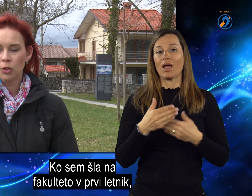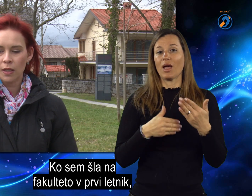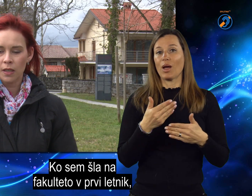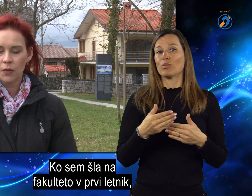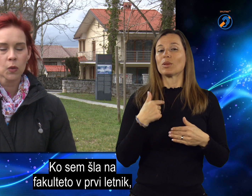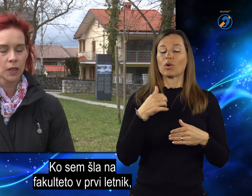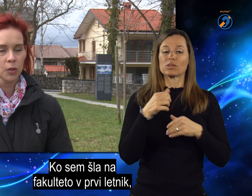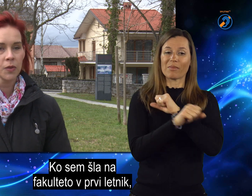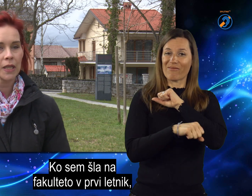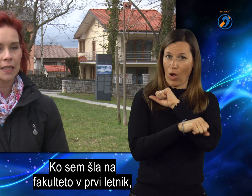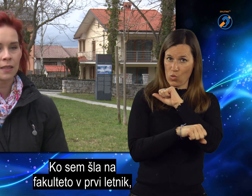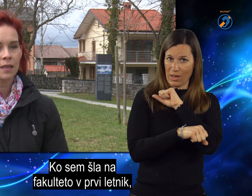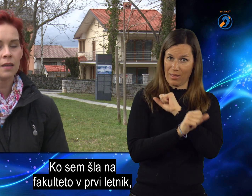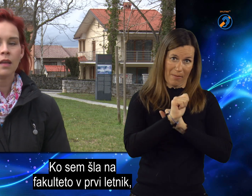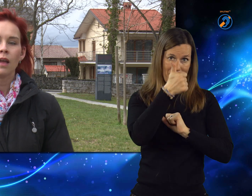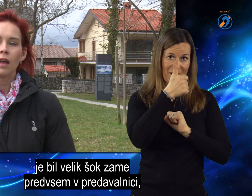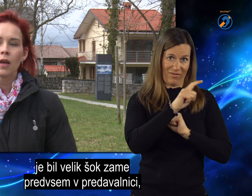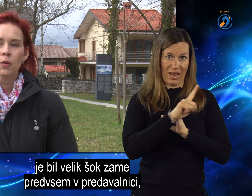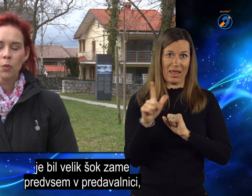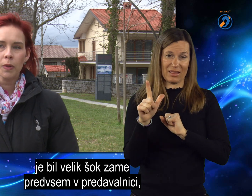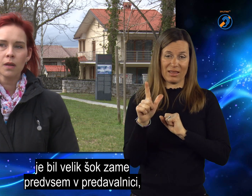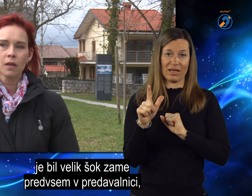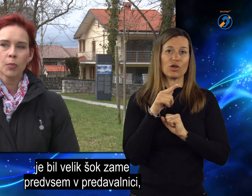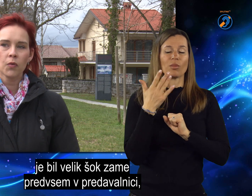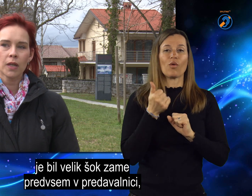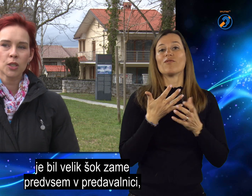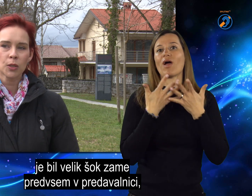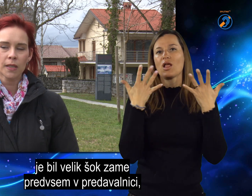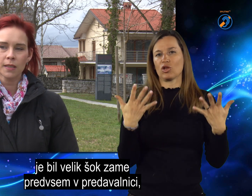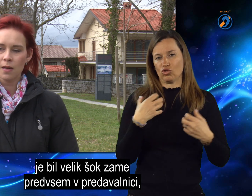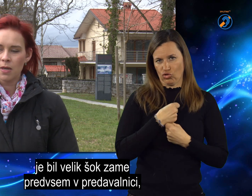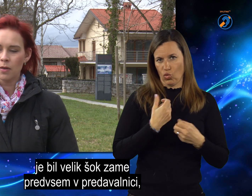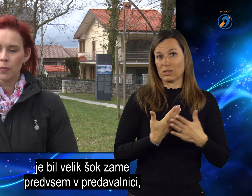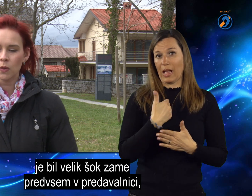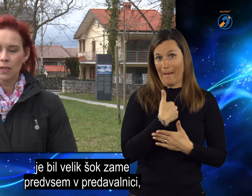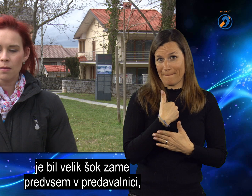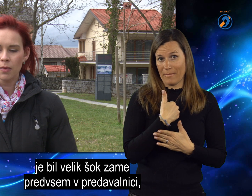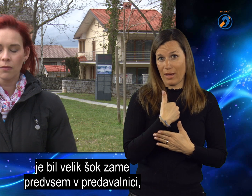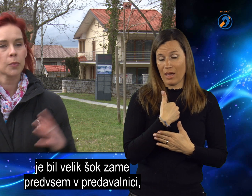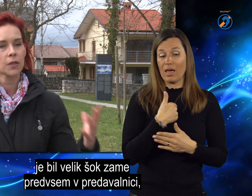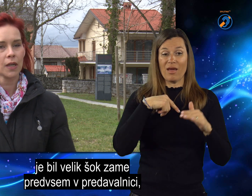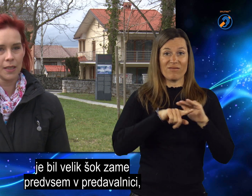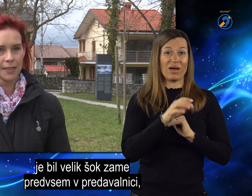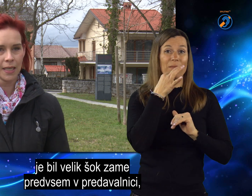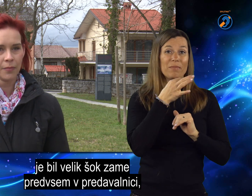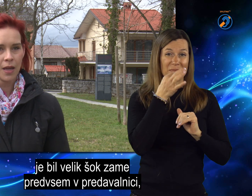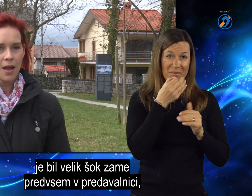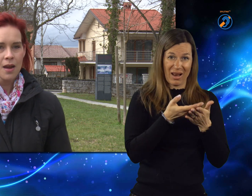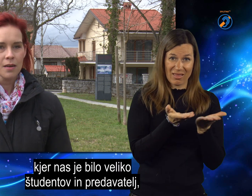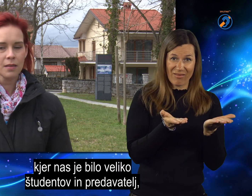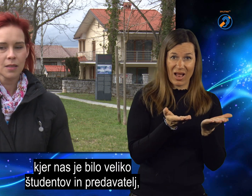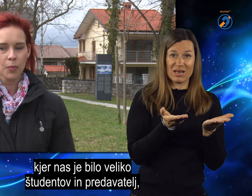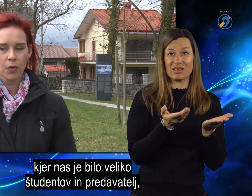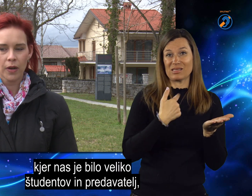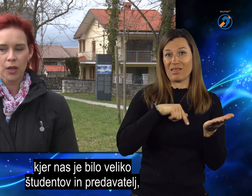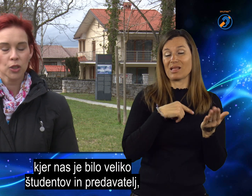Ko sem šla na fakulteto prvi letnik, tu pa je bil velik šok zame, predvsem v predavalnici.